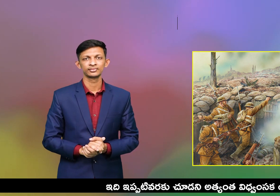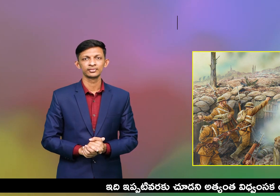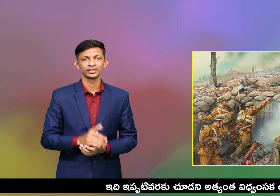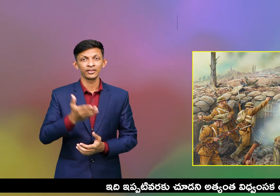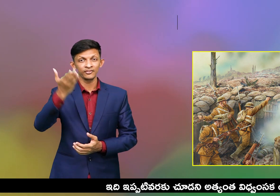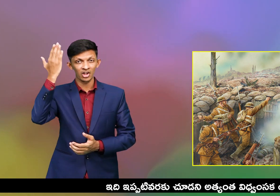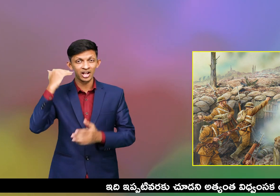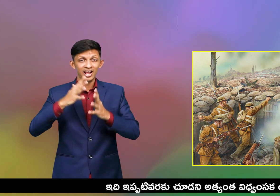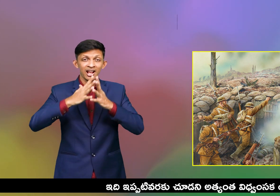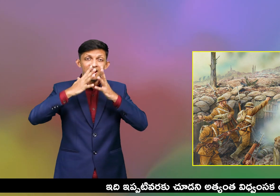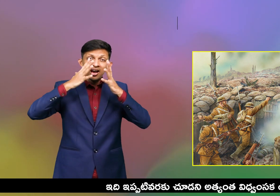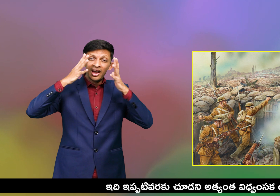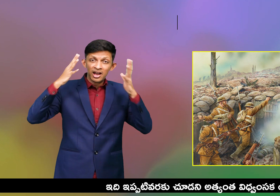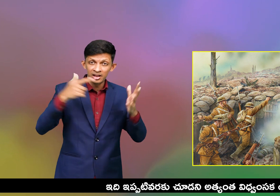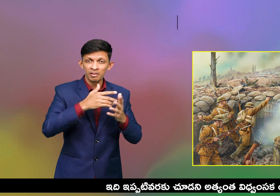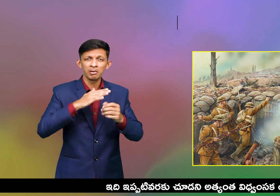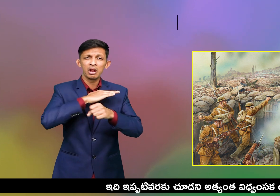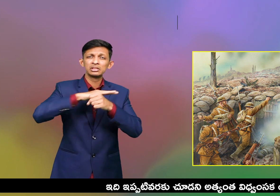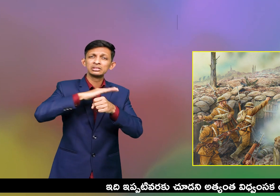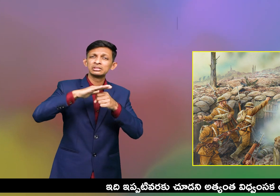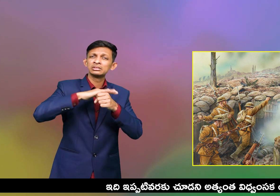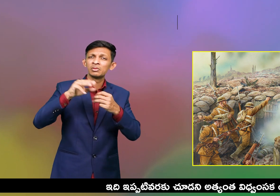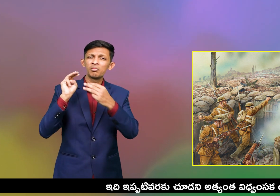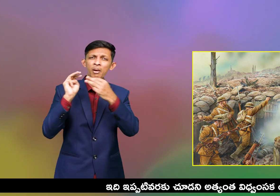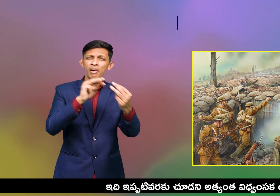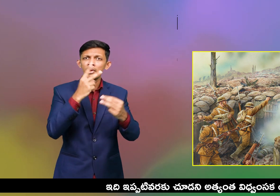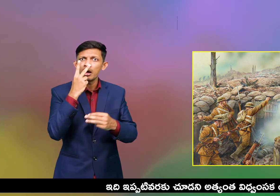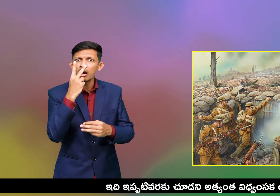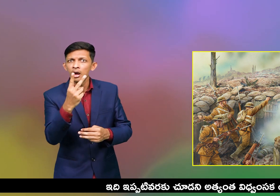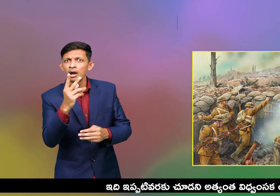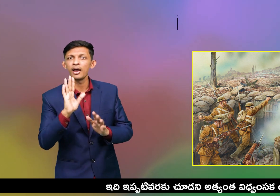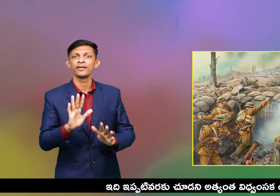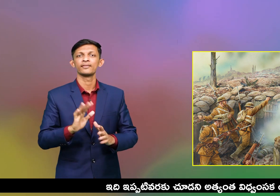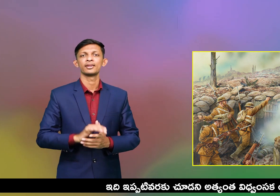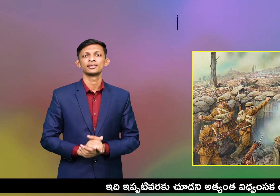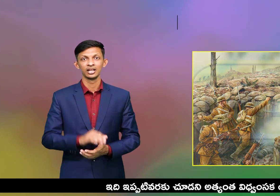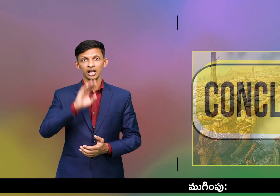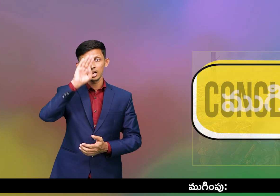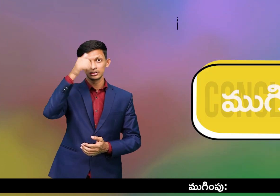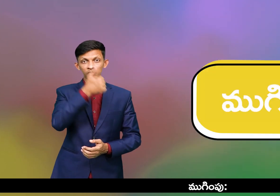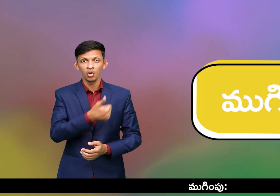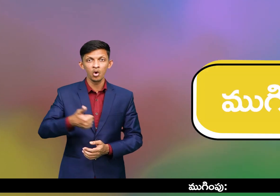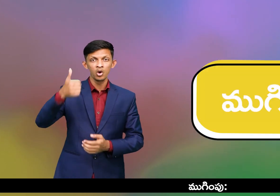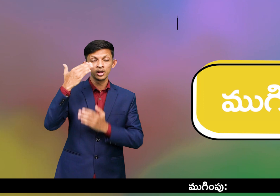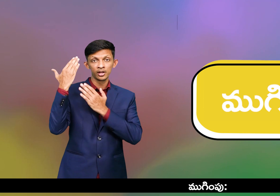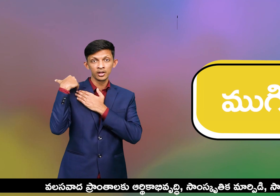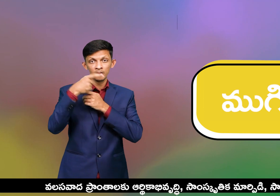ఇది ఇప్పటి వరకు చూడని అత్యంత విధ్వంసక యుద్ధం. ముగింపు.